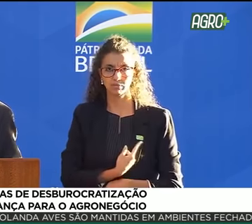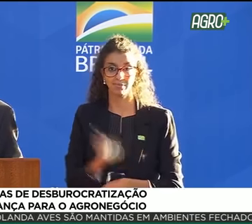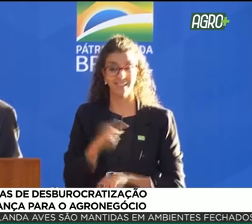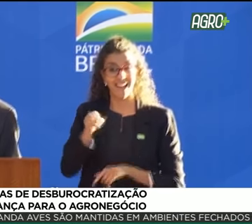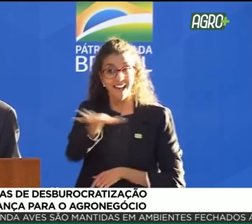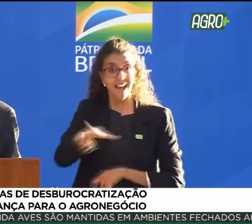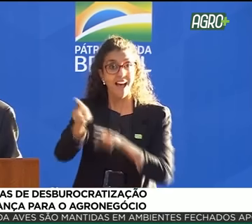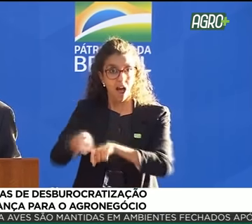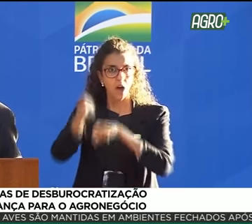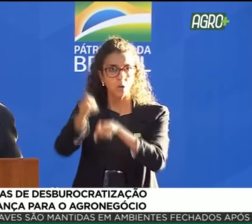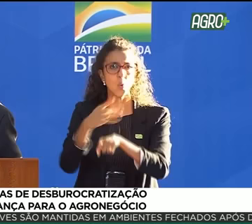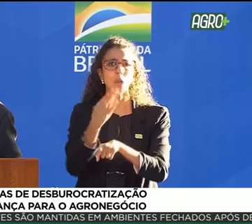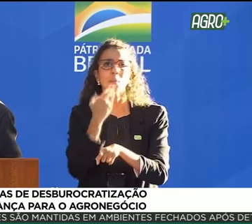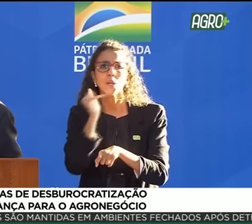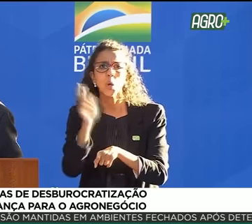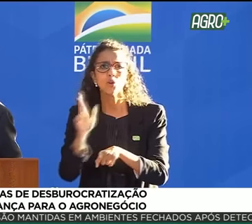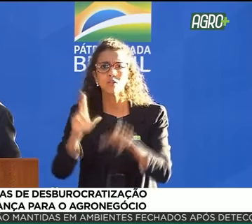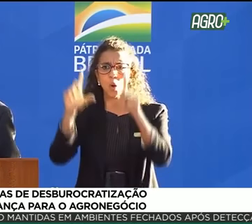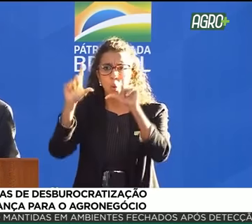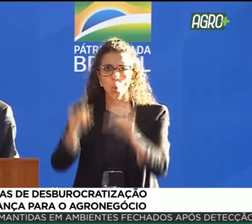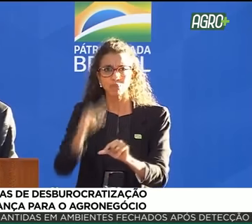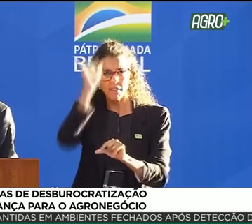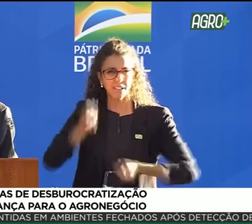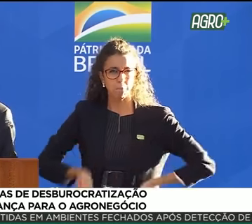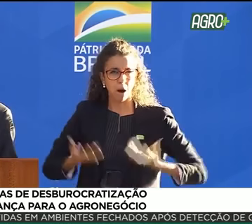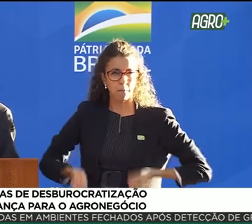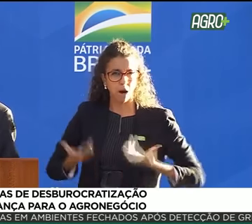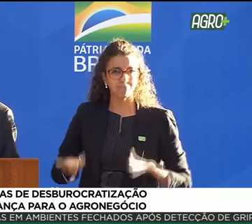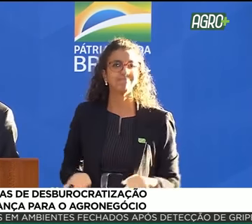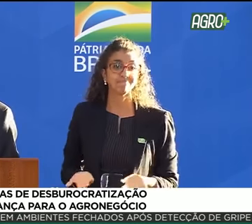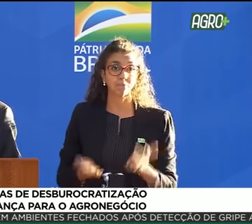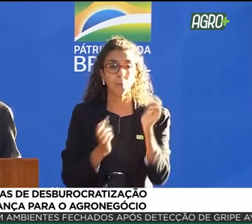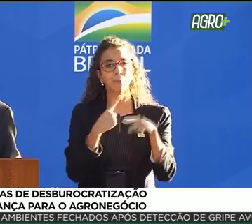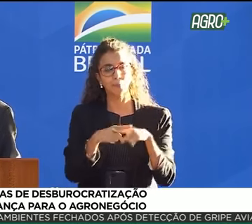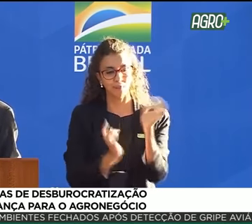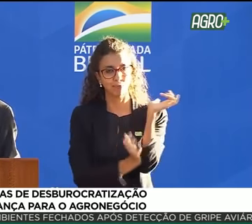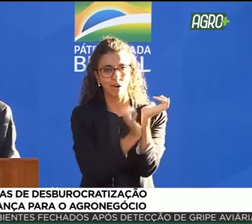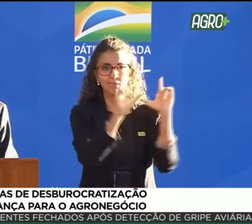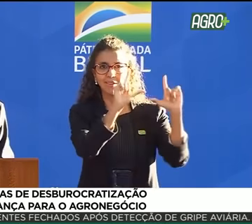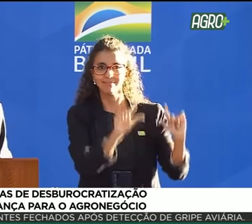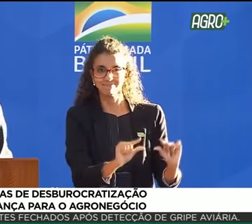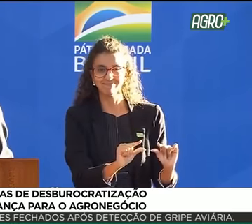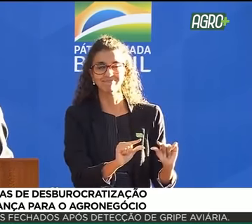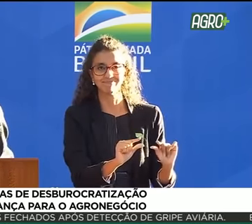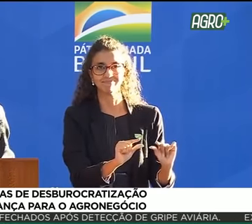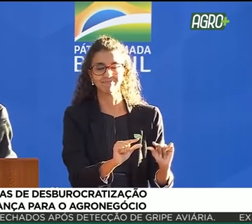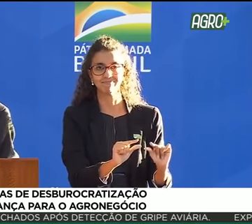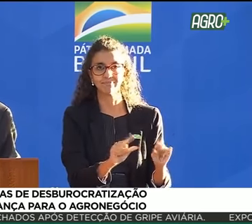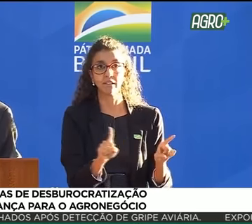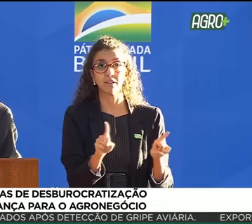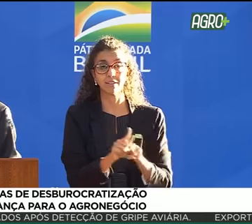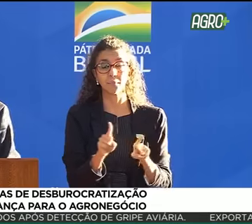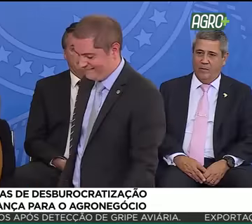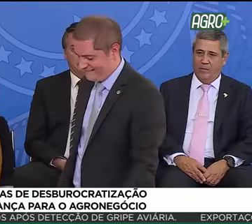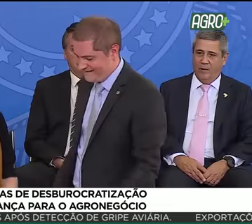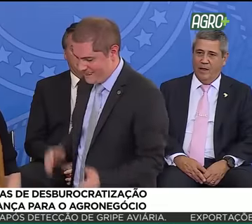agro, 4 bilhões por ano em reduções de burocracia, em melhoria em relação ao trabalho